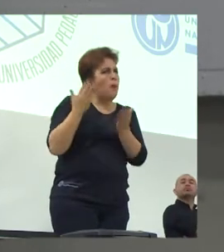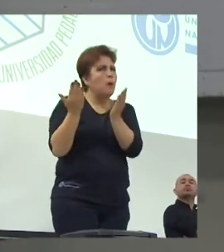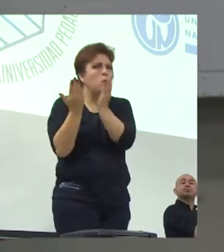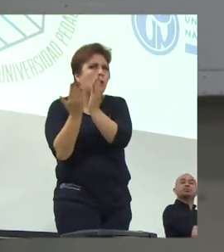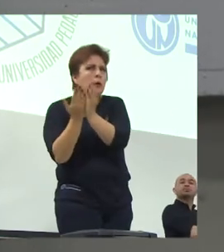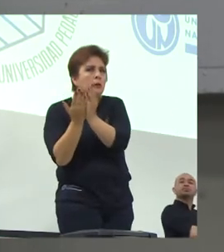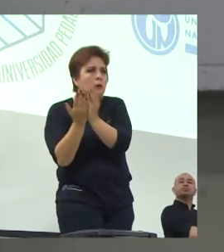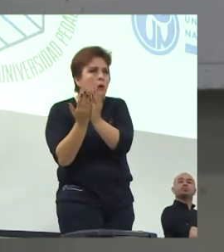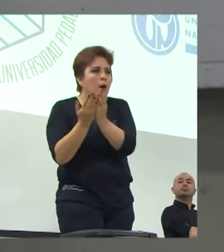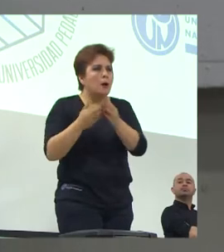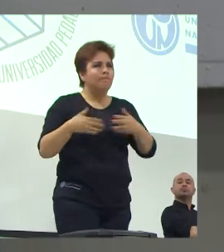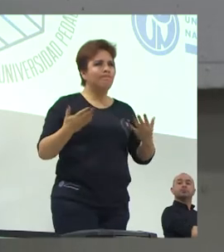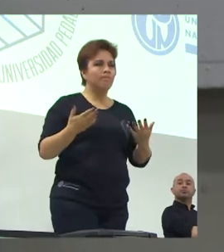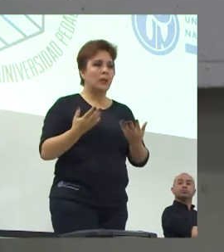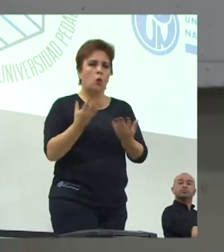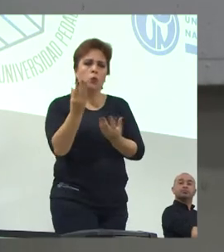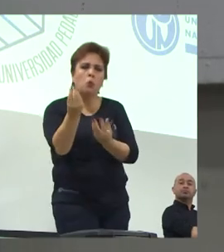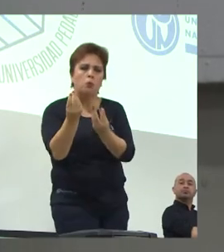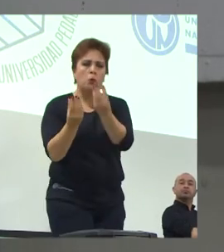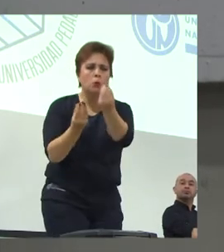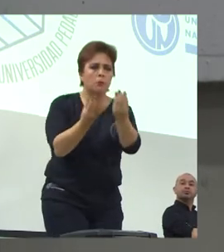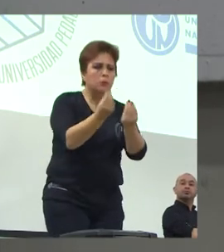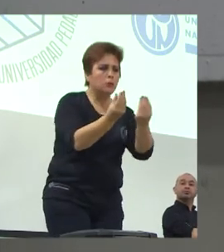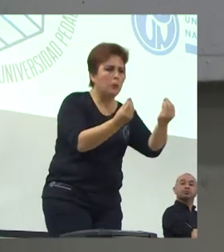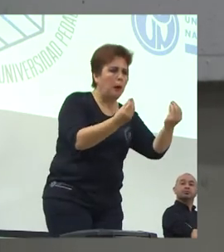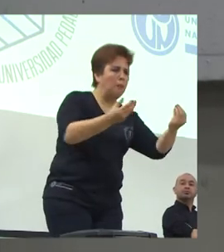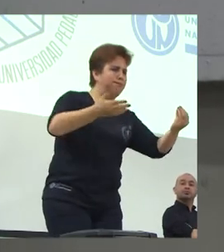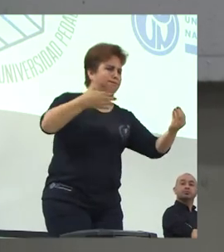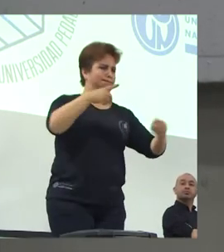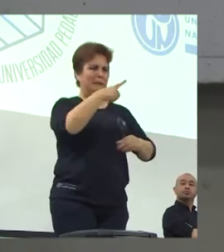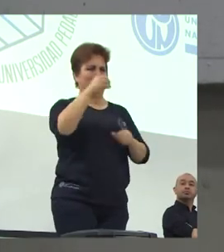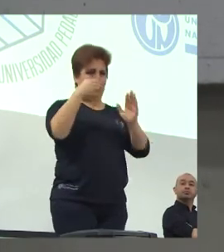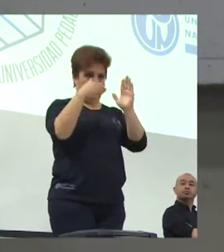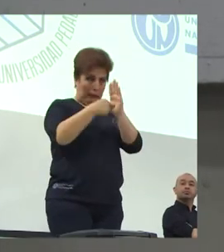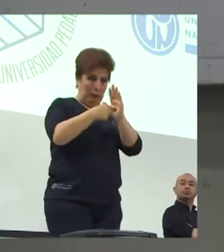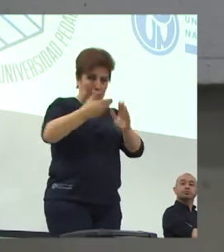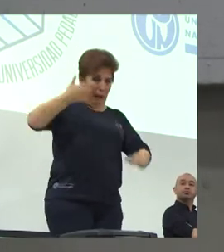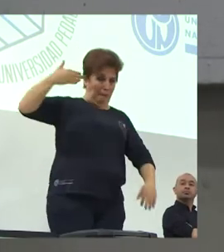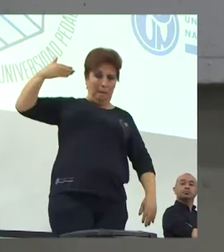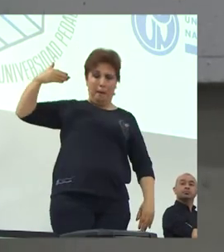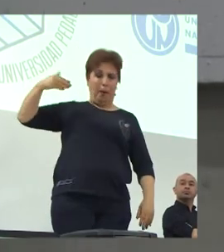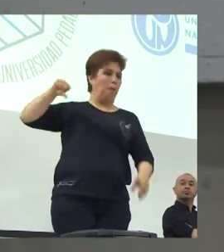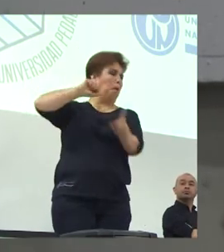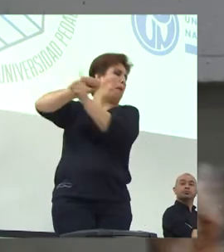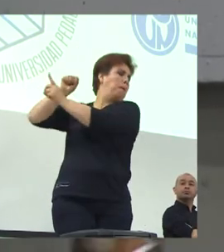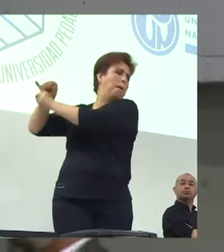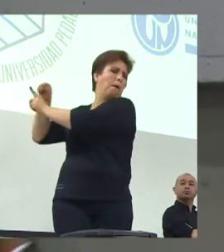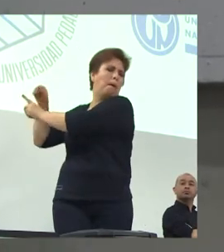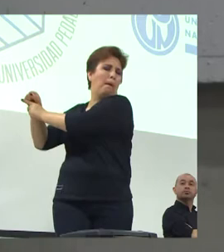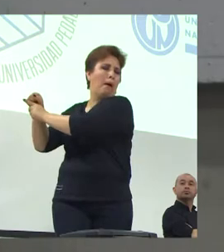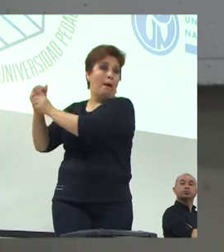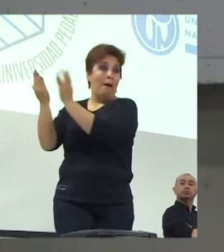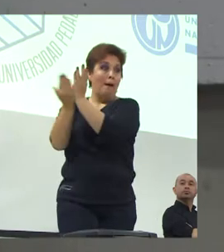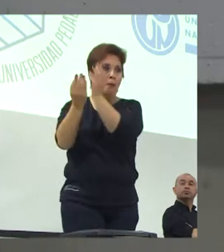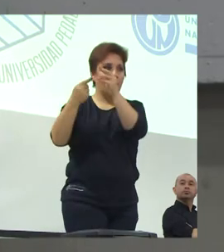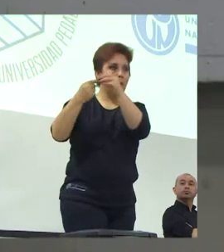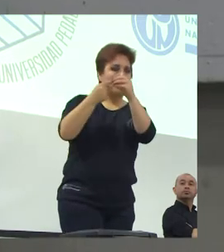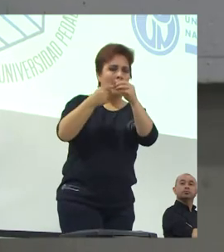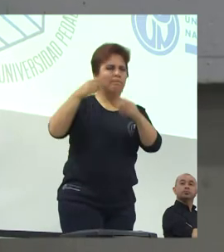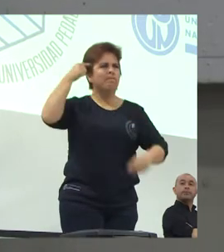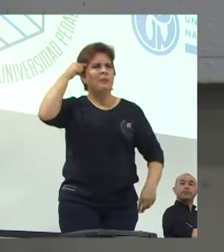poblacionales que durante siglos fueron ignorados silenciados